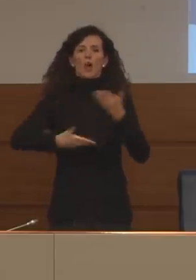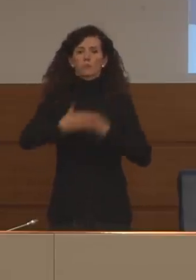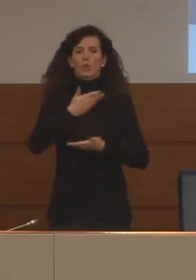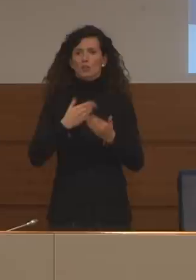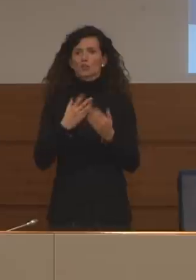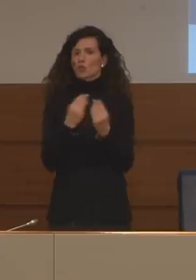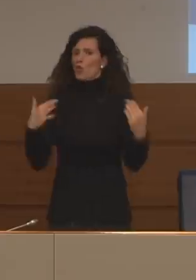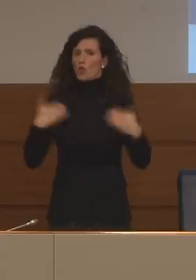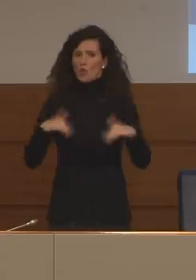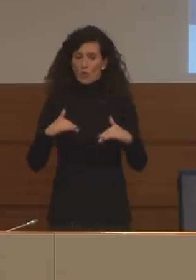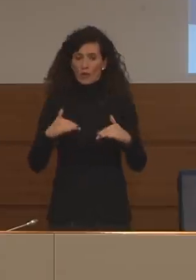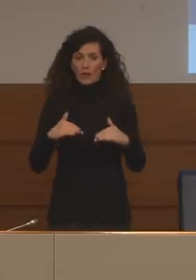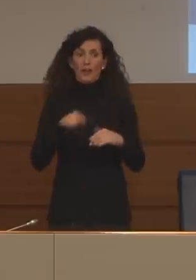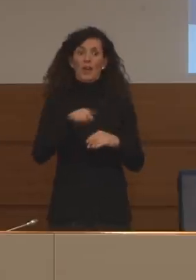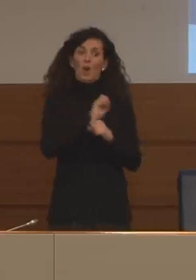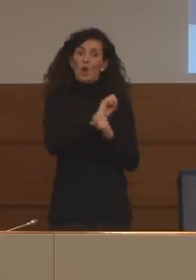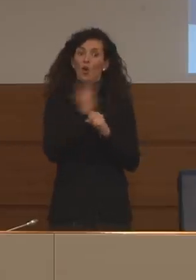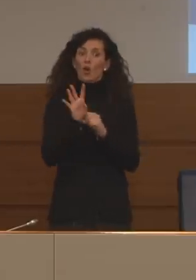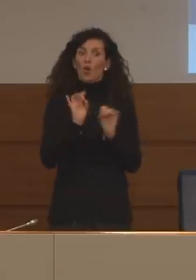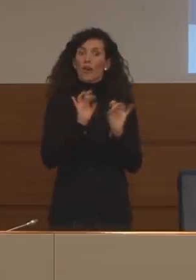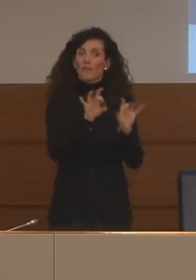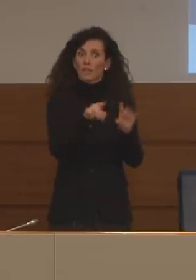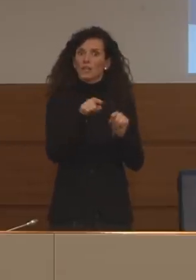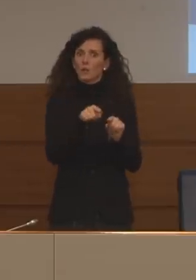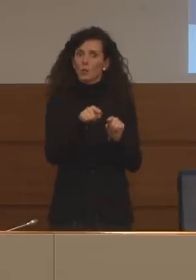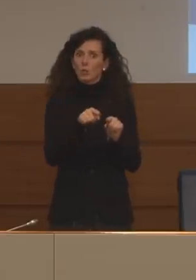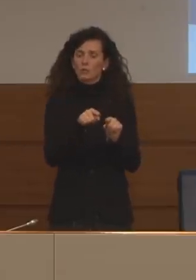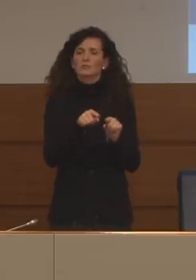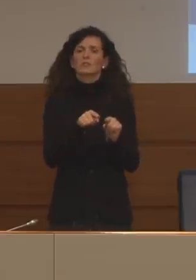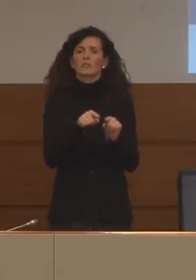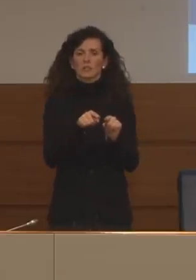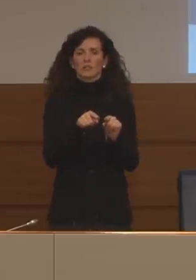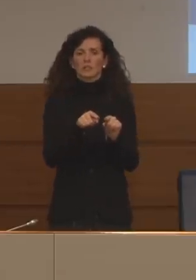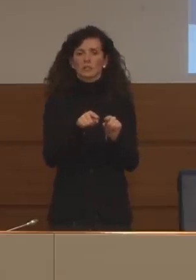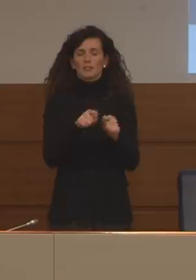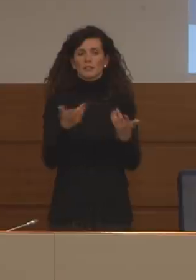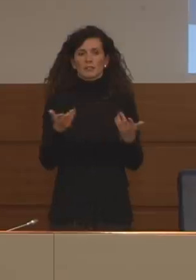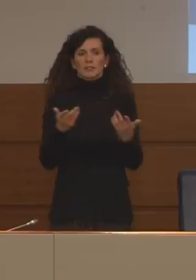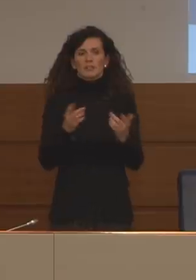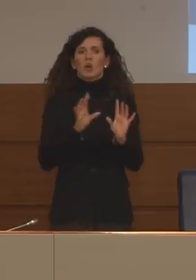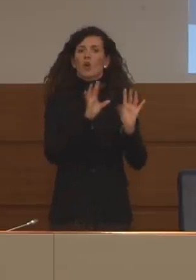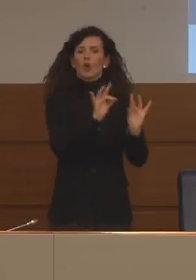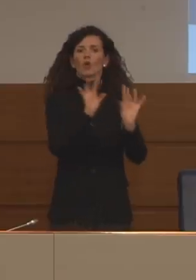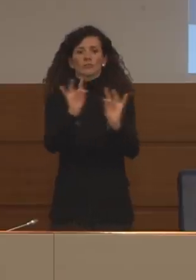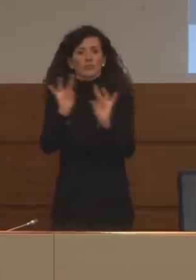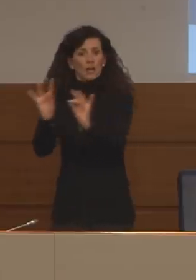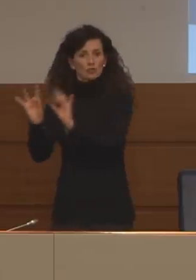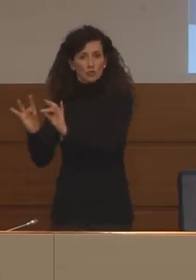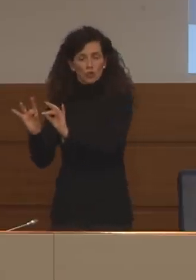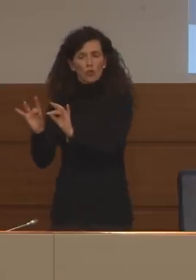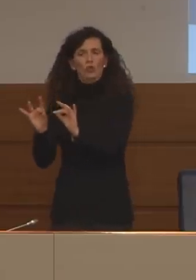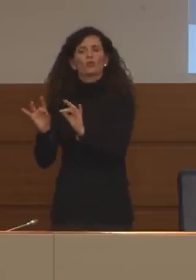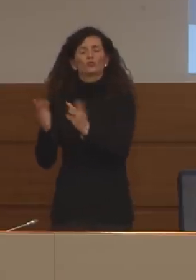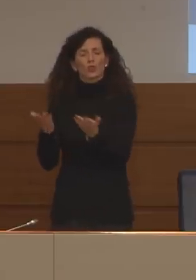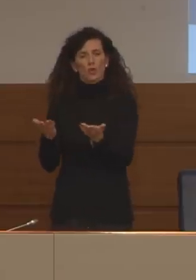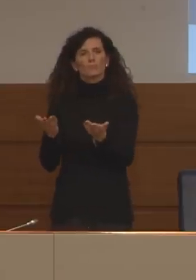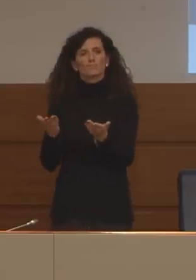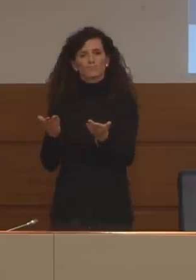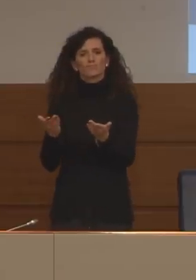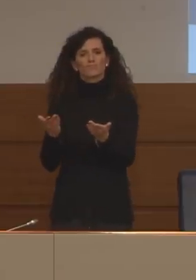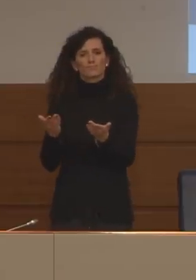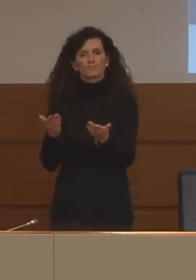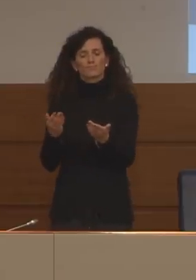il fatto che il coronavirus sia in qualche modo anche contagioso di fatto ci permette di